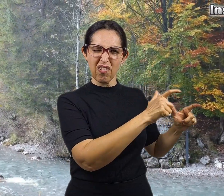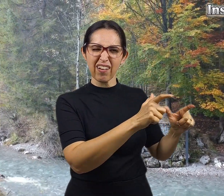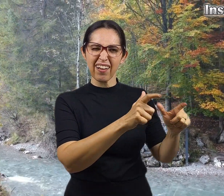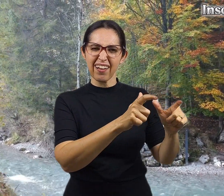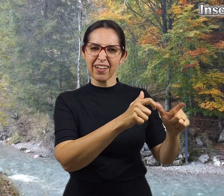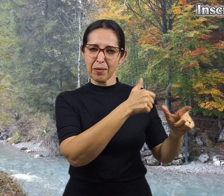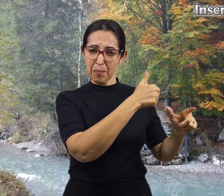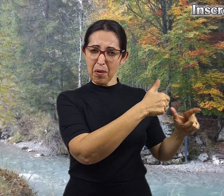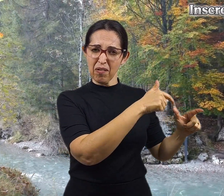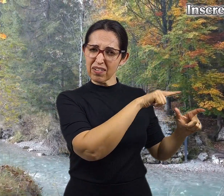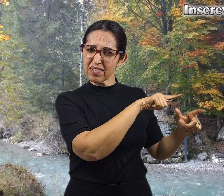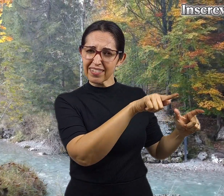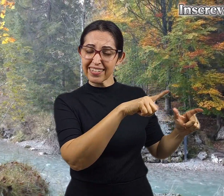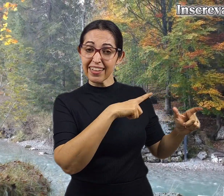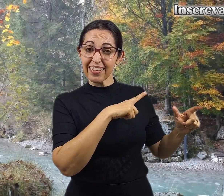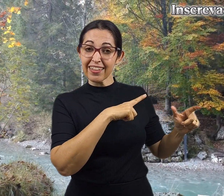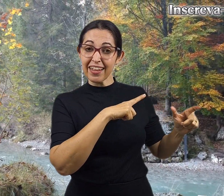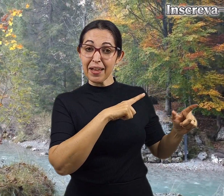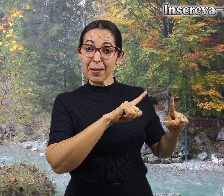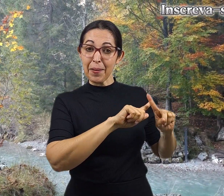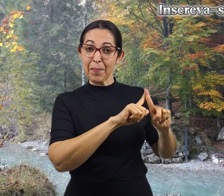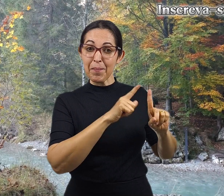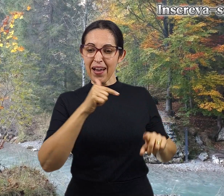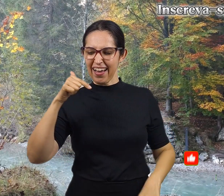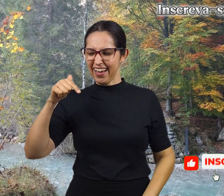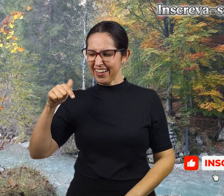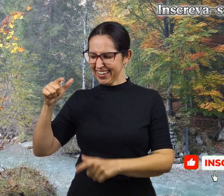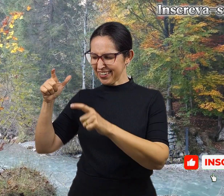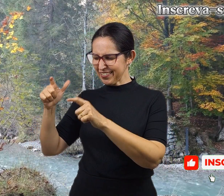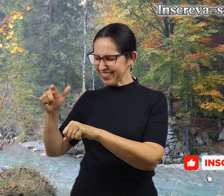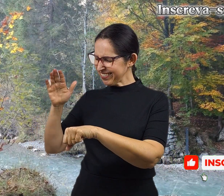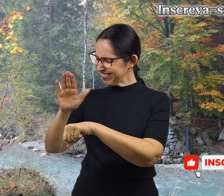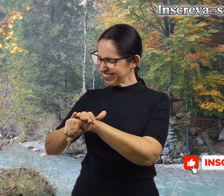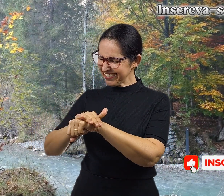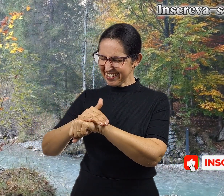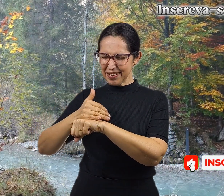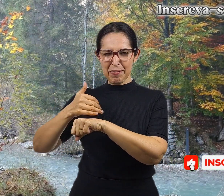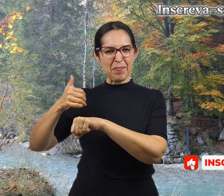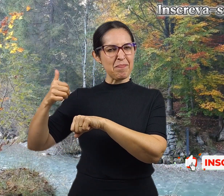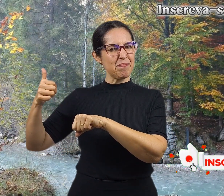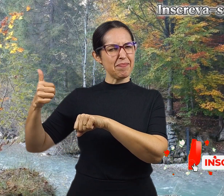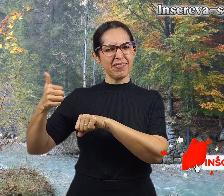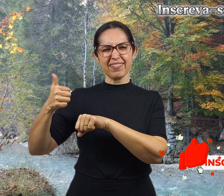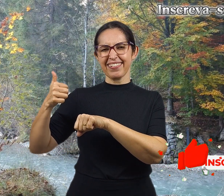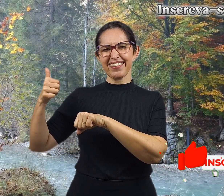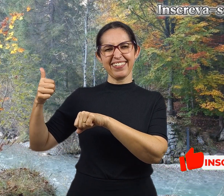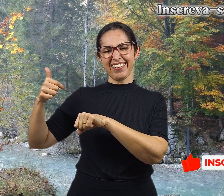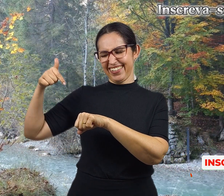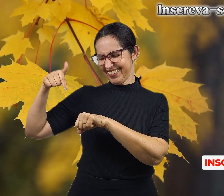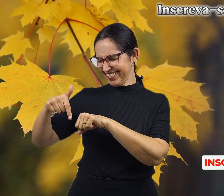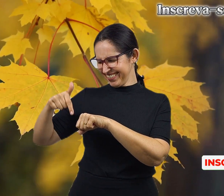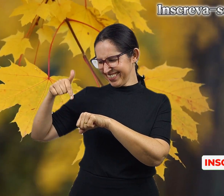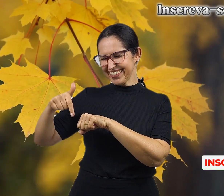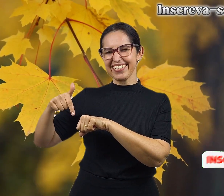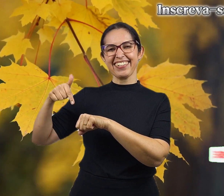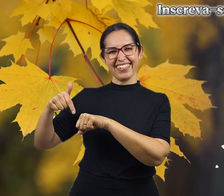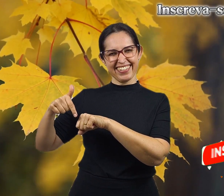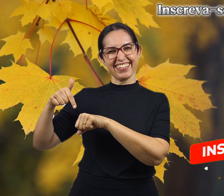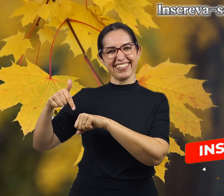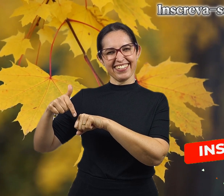em que o Senhor pode tratar com você, porque Ele te conhece. do que Betel, do que este lugar